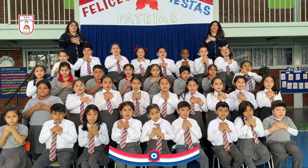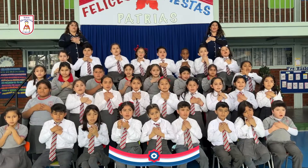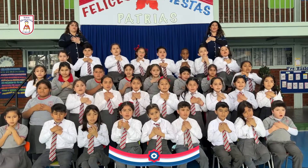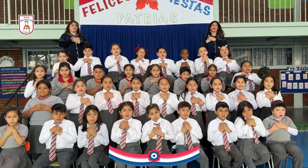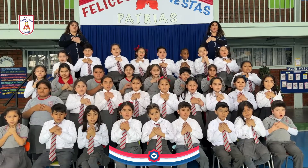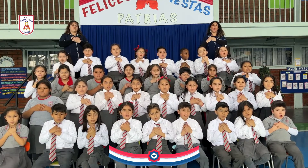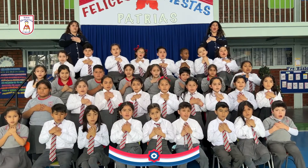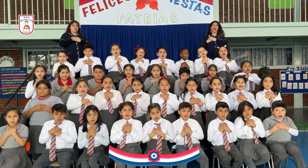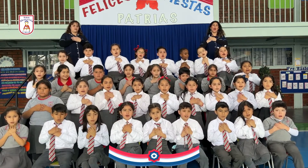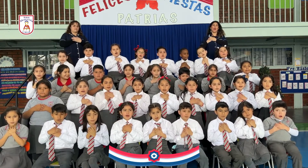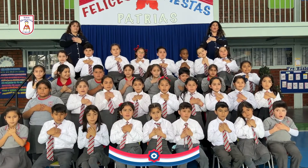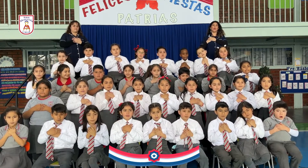que yo amo.